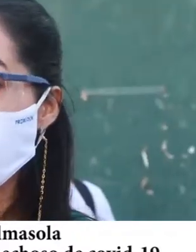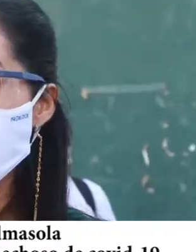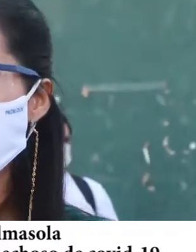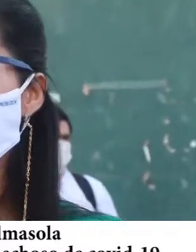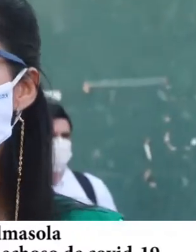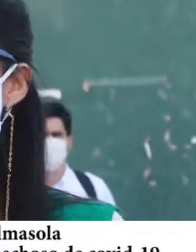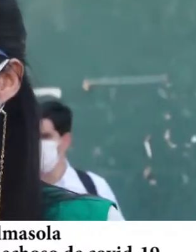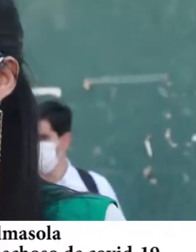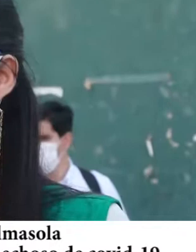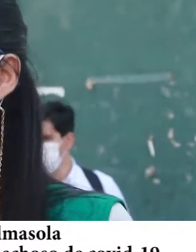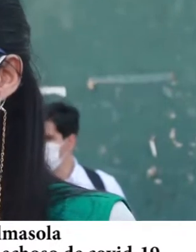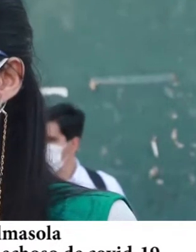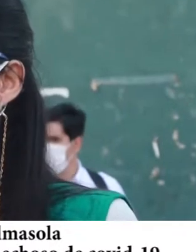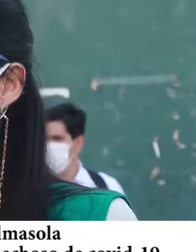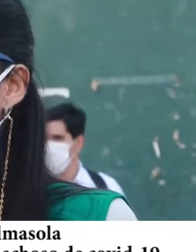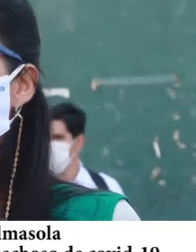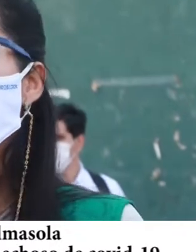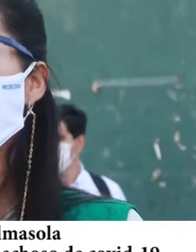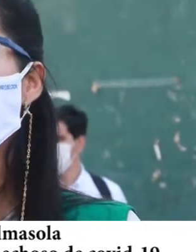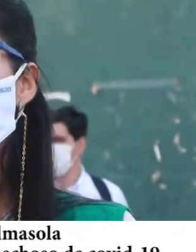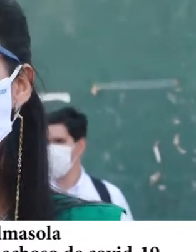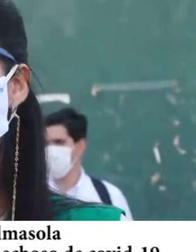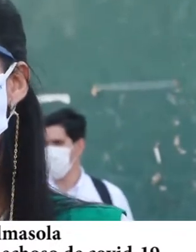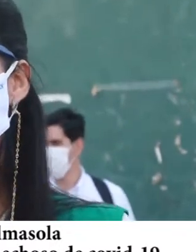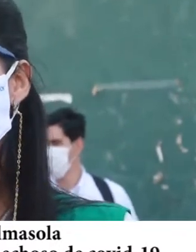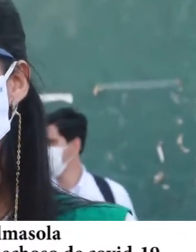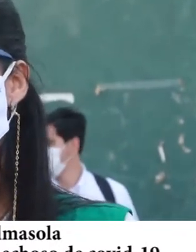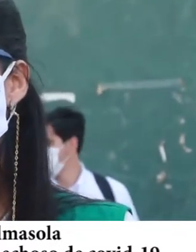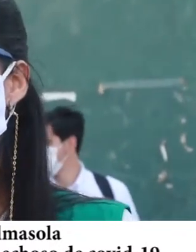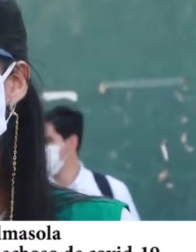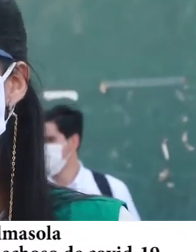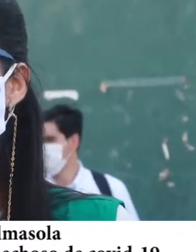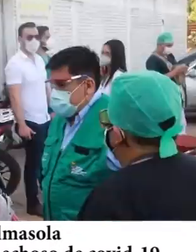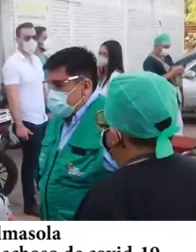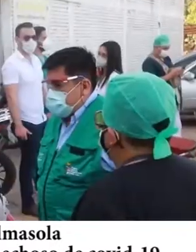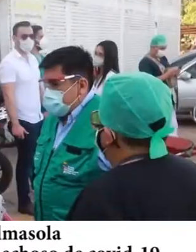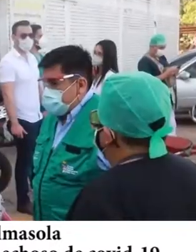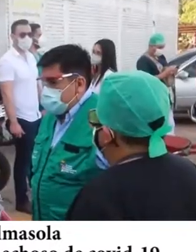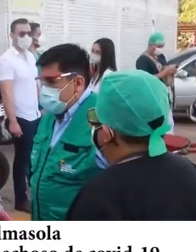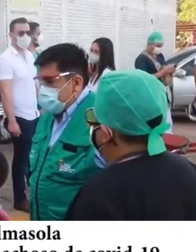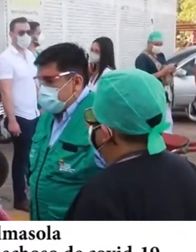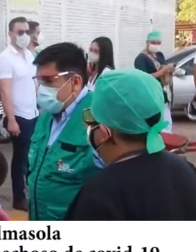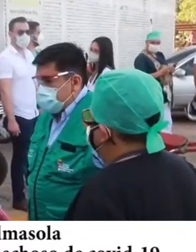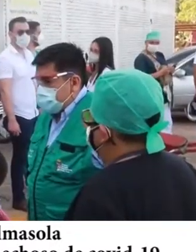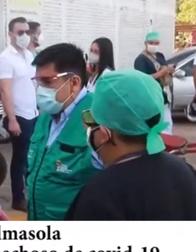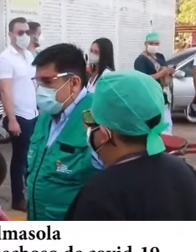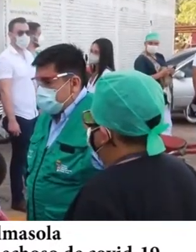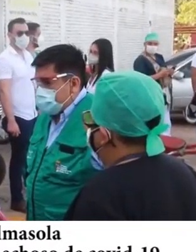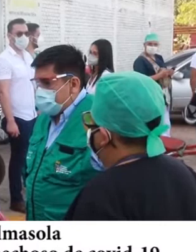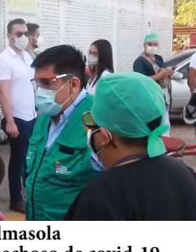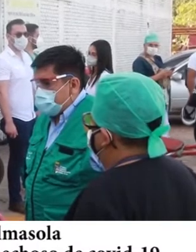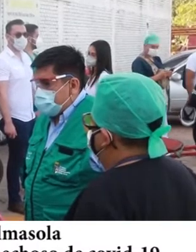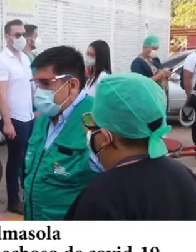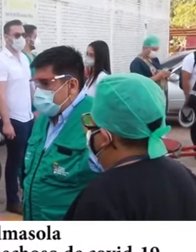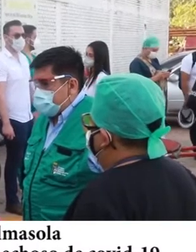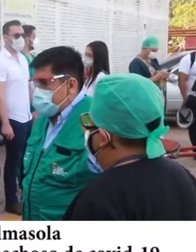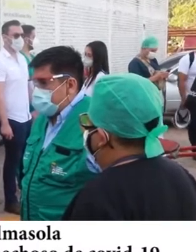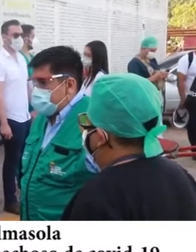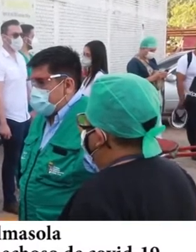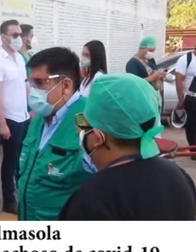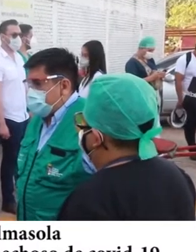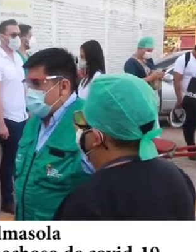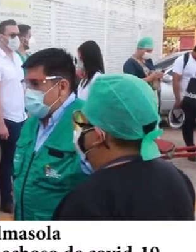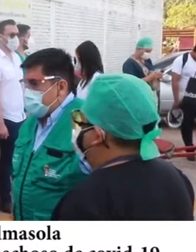gobernador de la cárcel de Palmasola, el doctor Marcos, que también es el director de régimen penitenciario, iniciando este trabajo